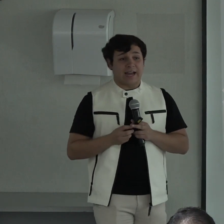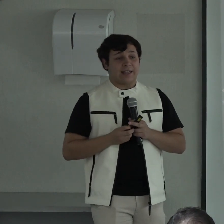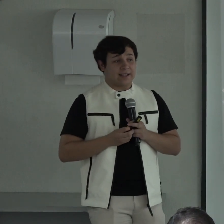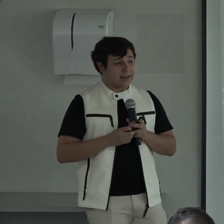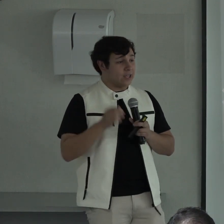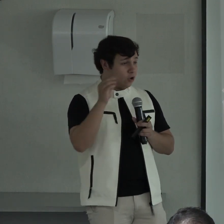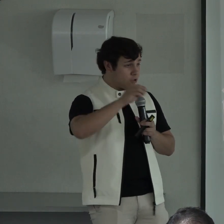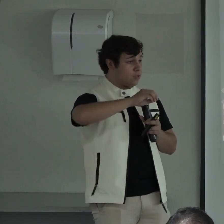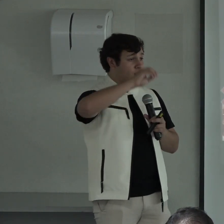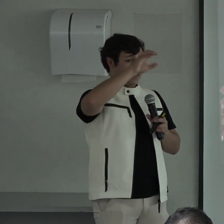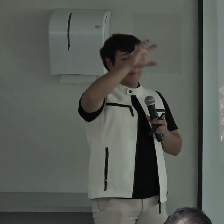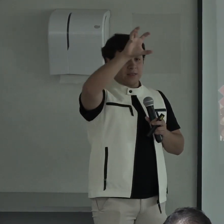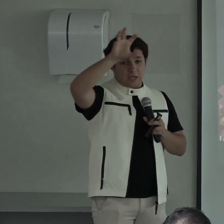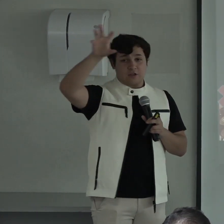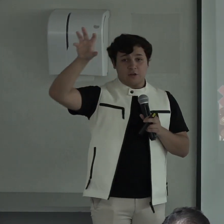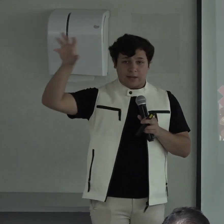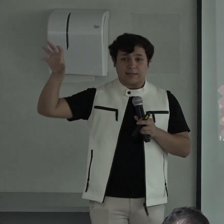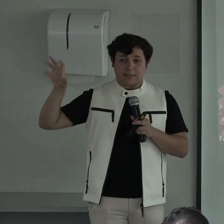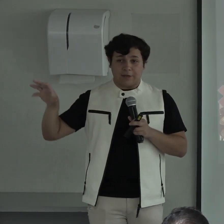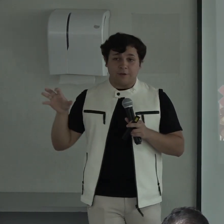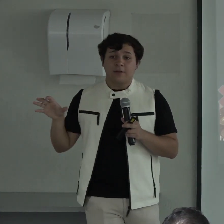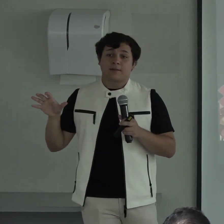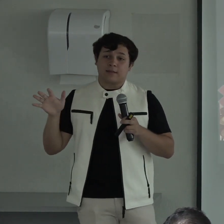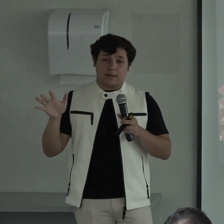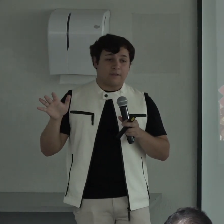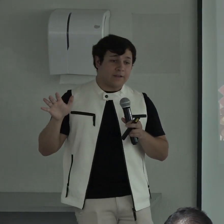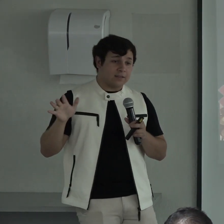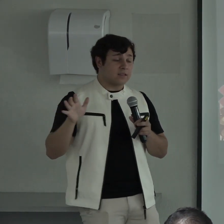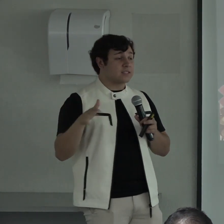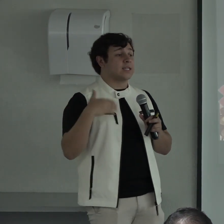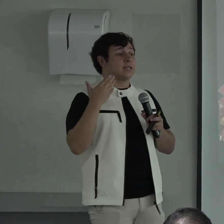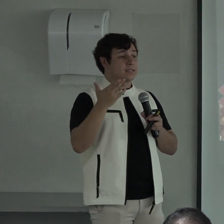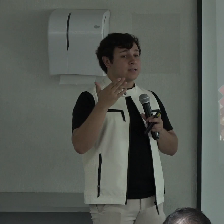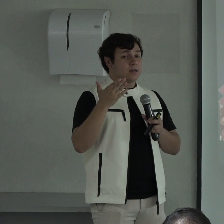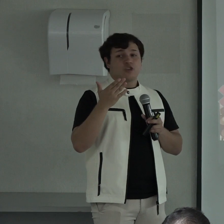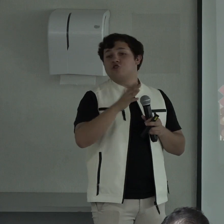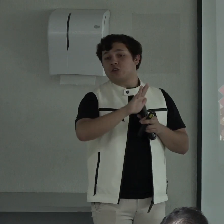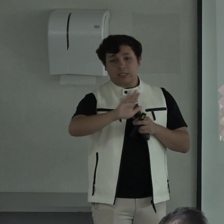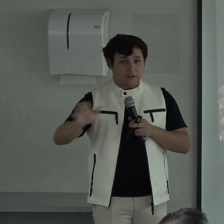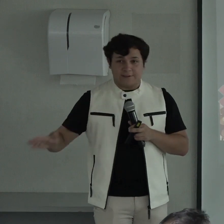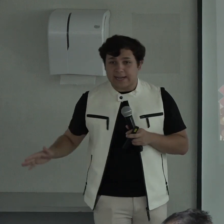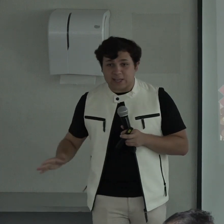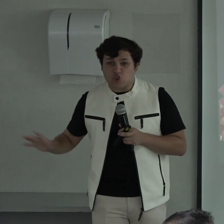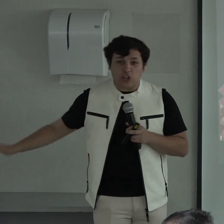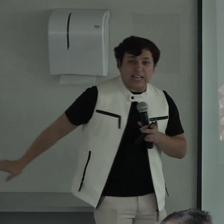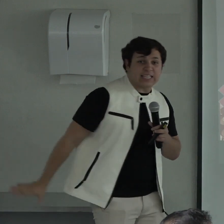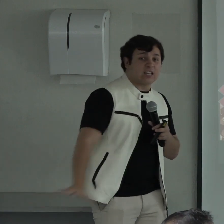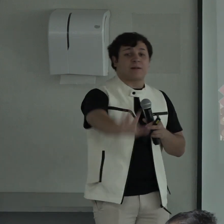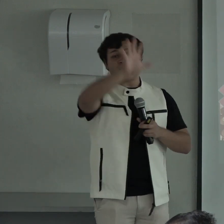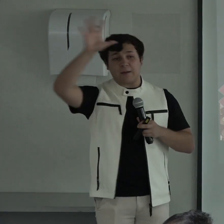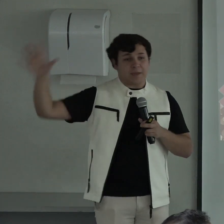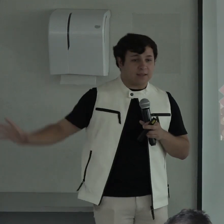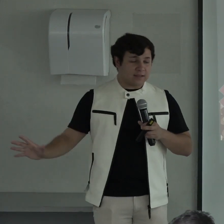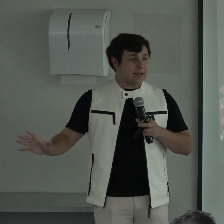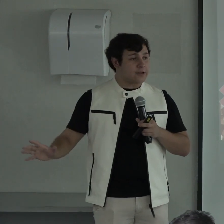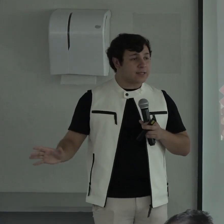Cada región, dependiendo el estado, tiene diferentes señas. No significa que todas las señas van a cambiar de estado a estado,